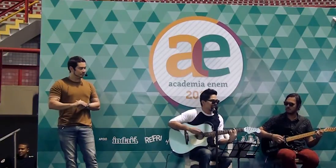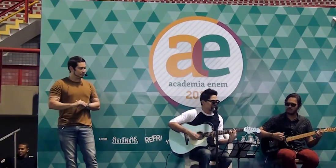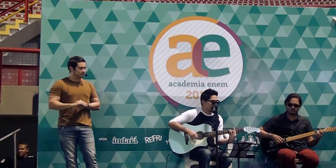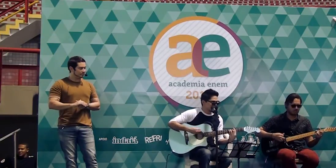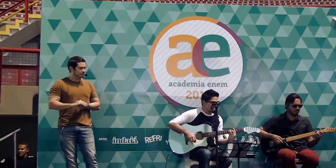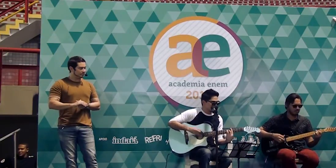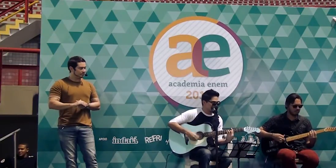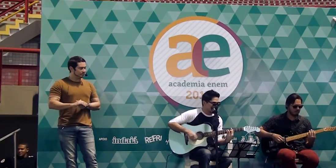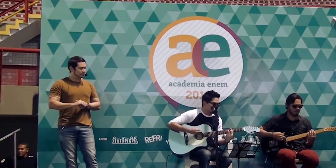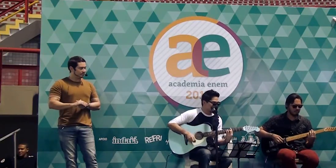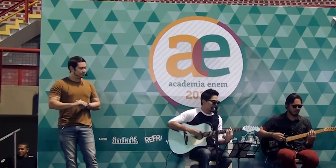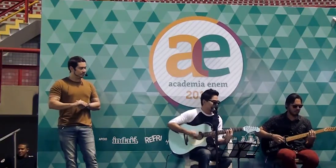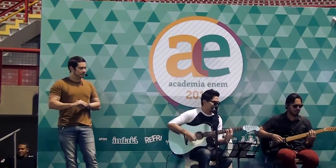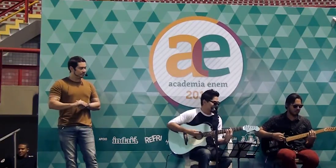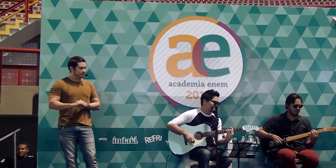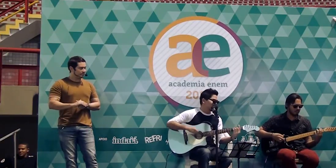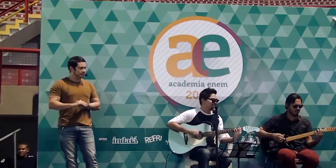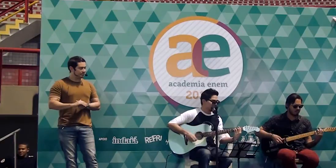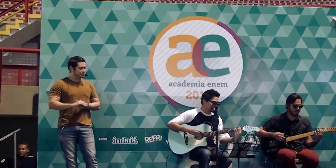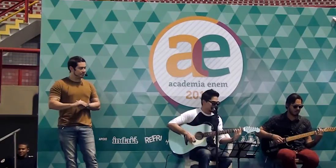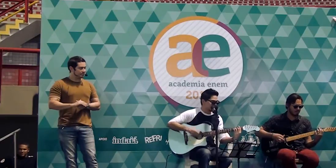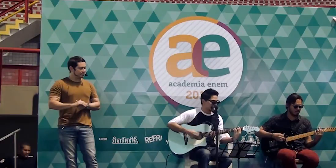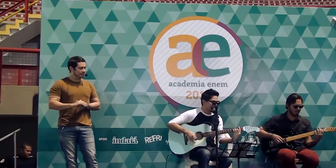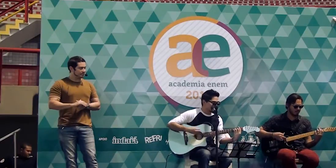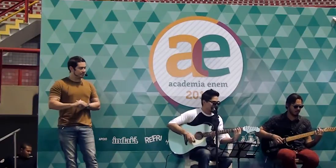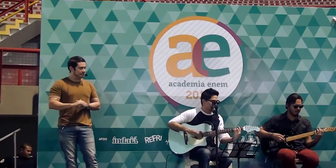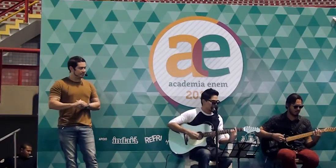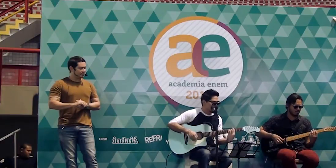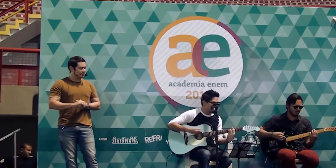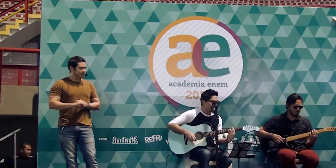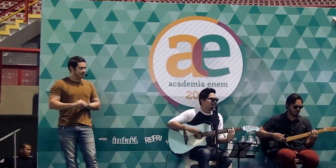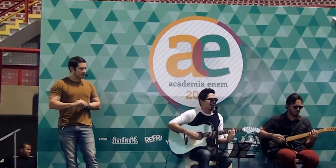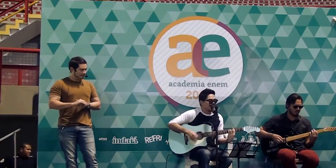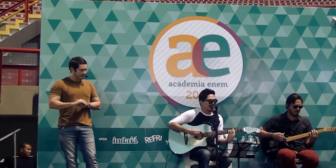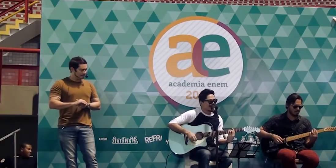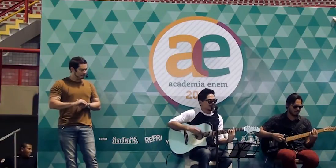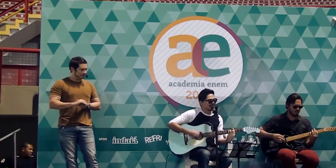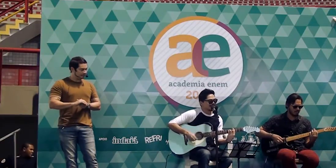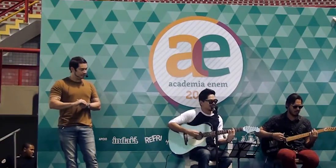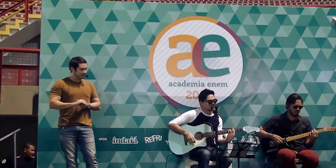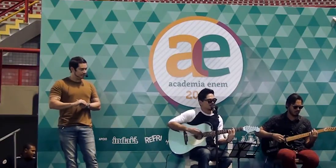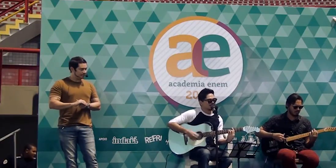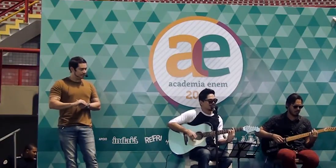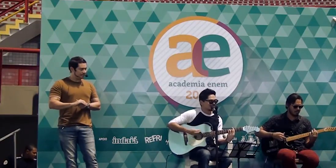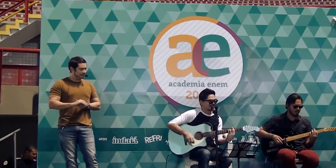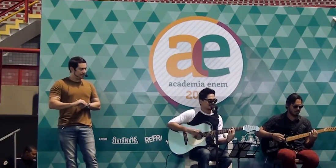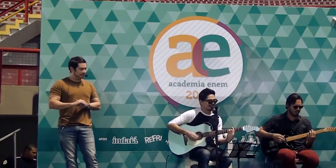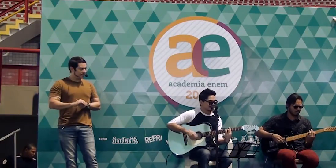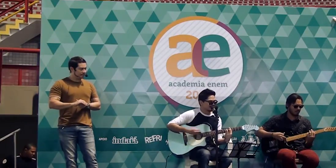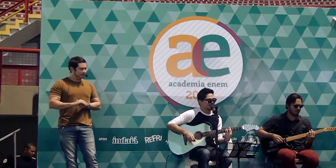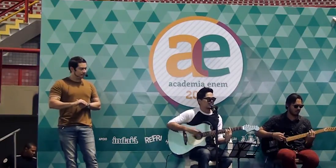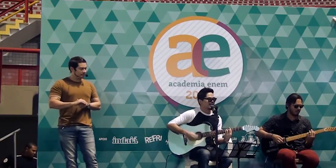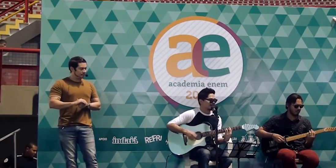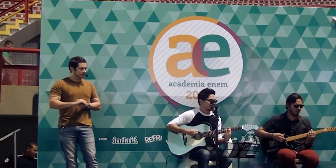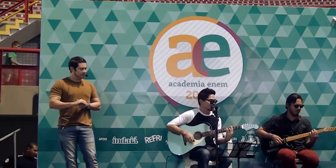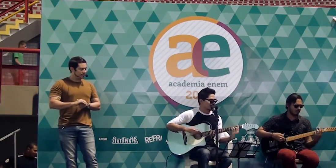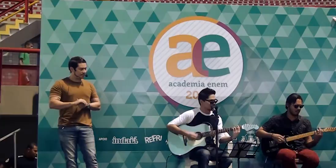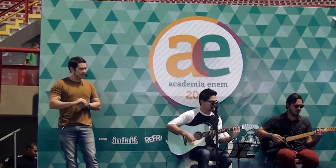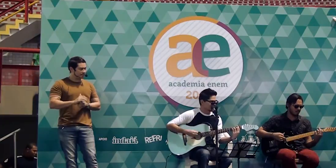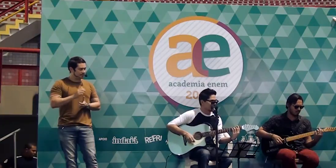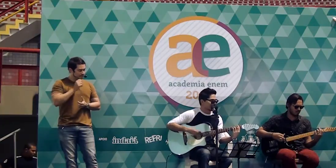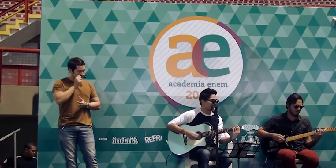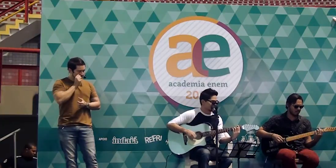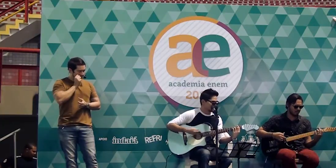Jeremias era só de por dentro e tudo ele me chamou. Amanhã às 2 horas na Ceilândia, frente a